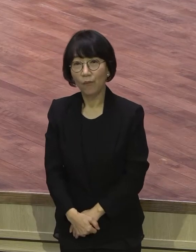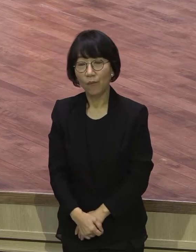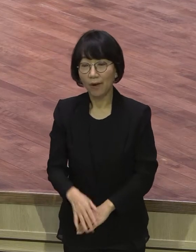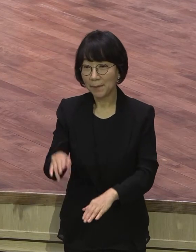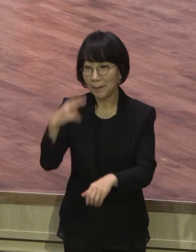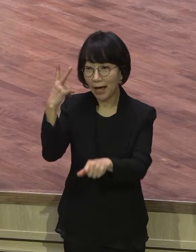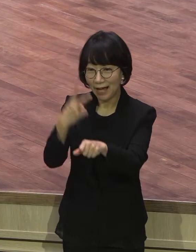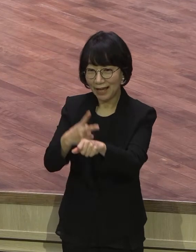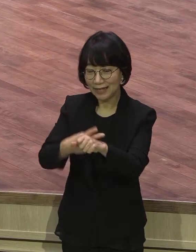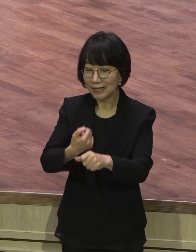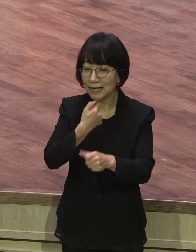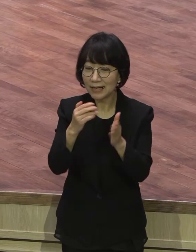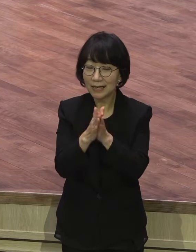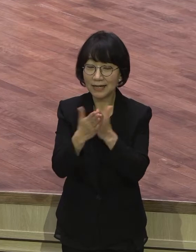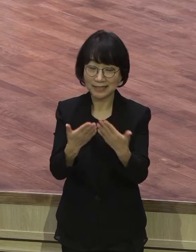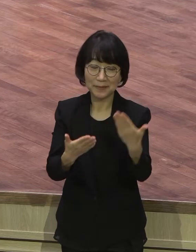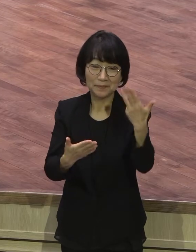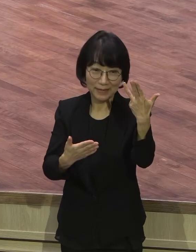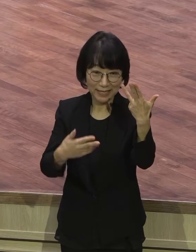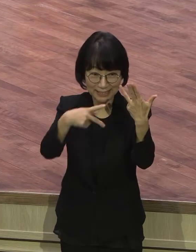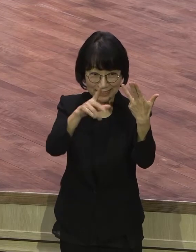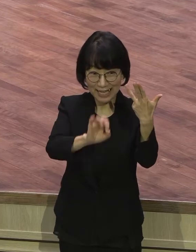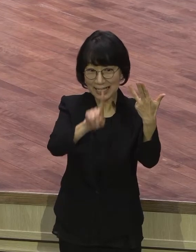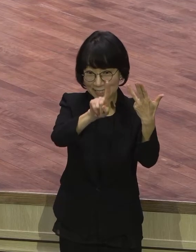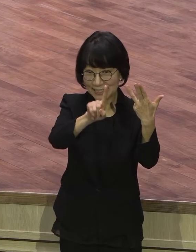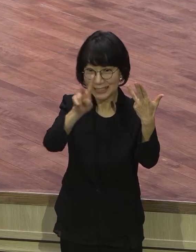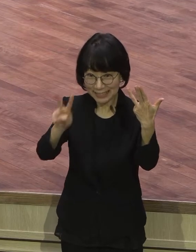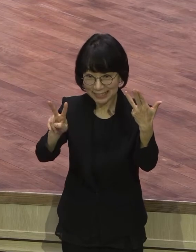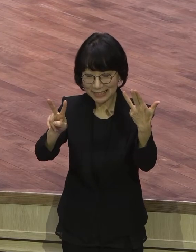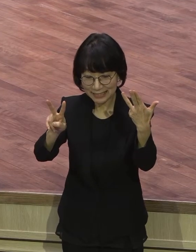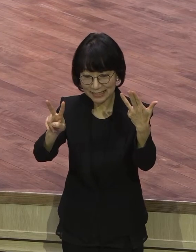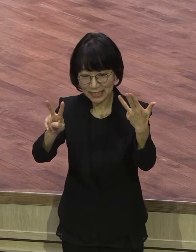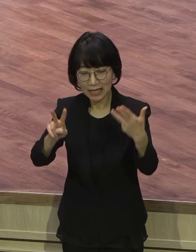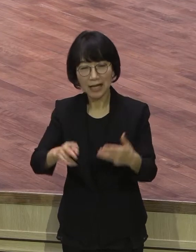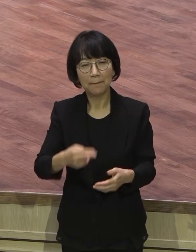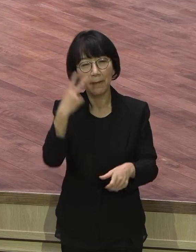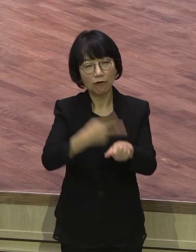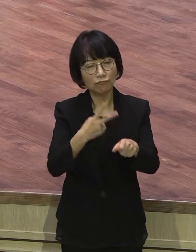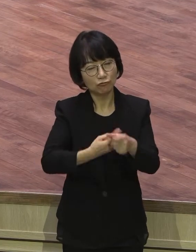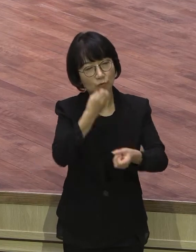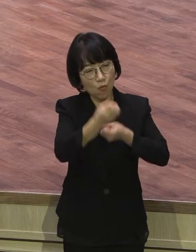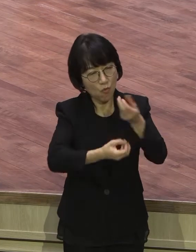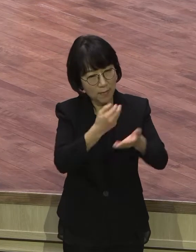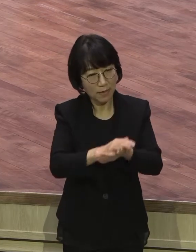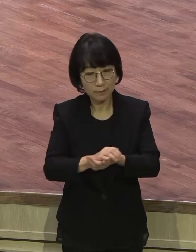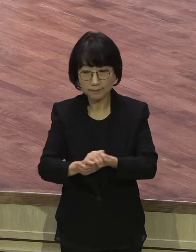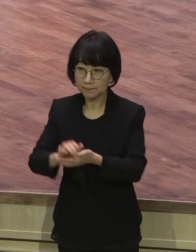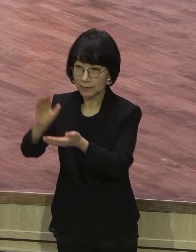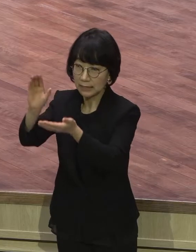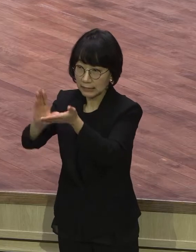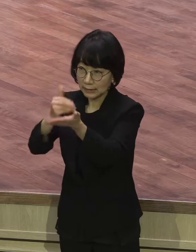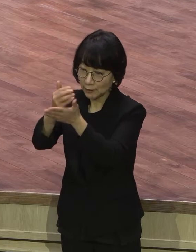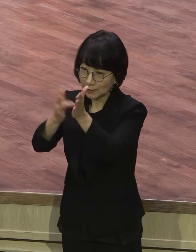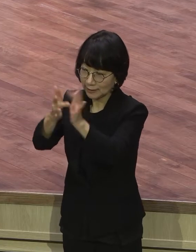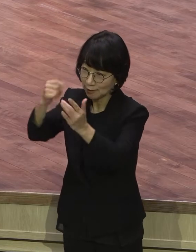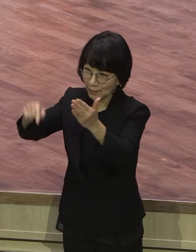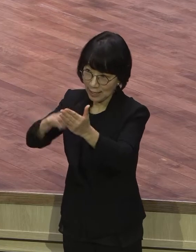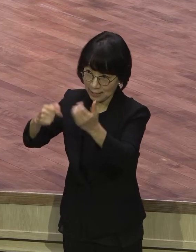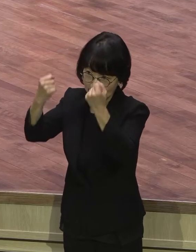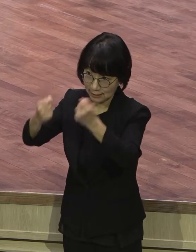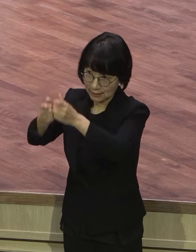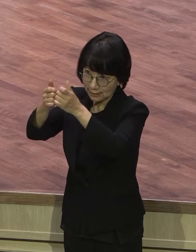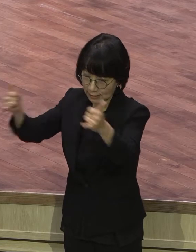사도 바울은 로마서 8장 1절 2절에 이 영적 사실을 어떻게 해요? 가슴 벅차게 고백하죠. 그러므로 이제 그리스도 예수 안에 있는 자는